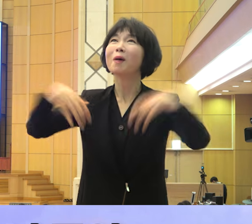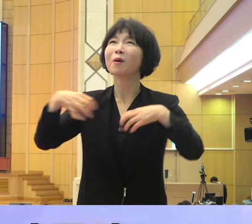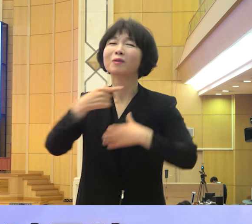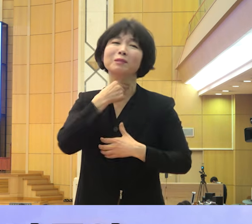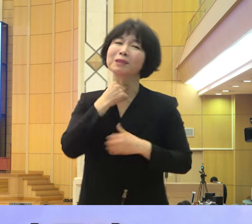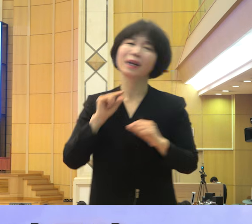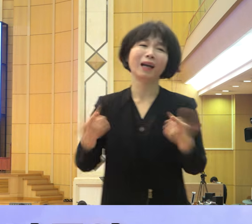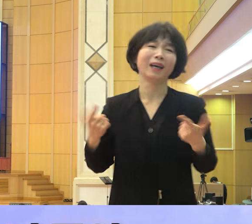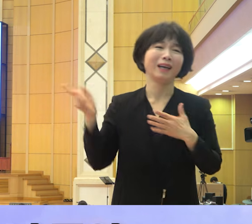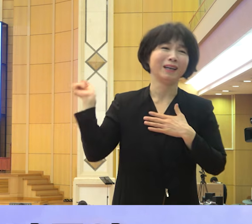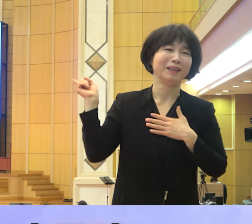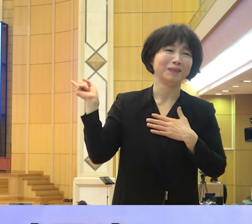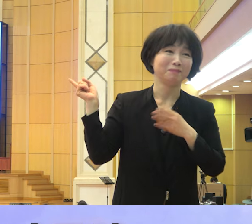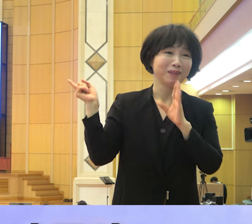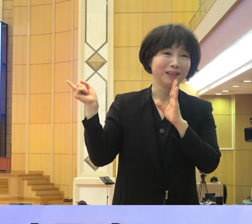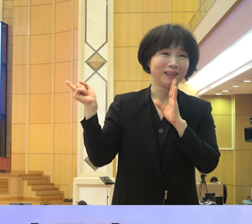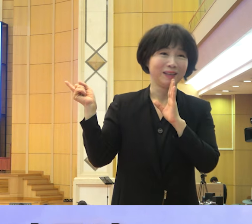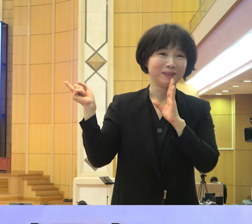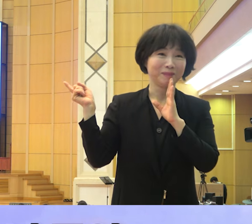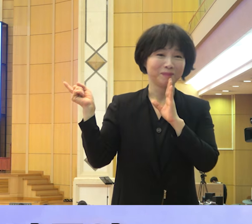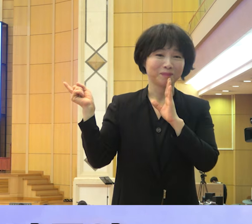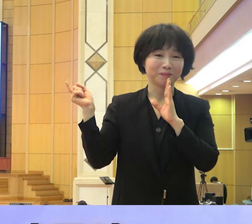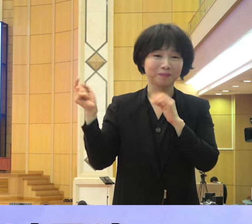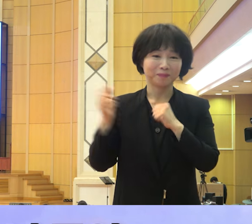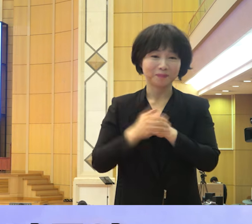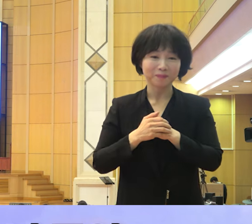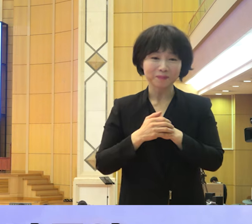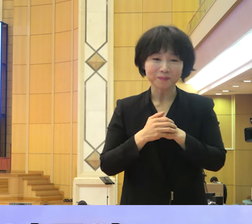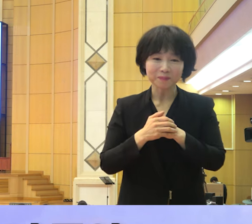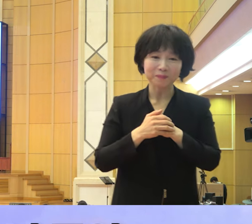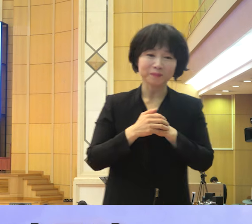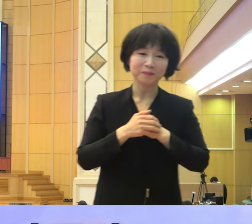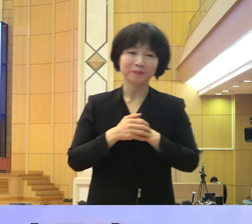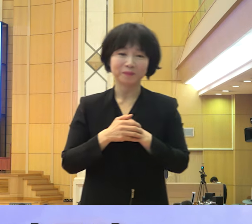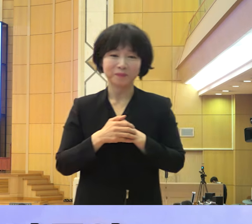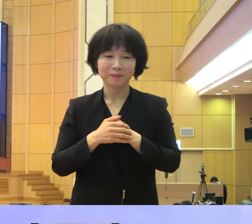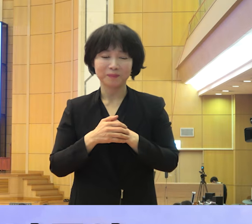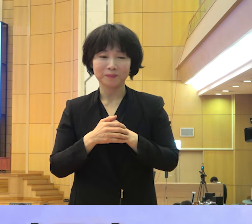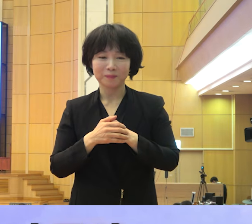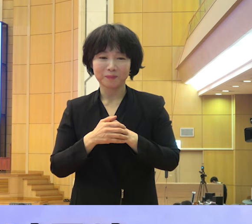때문에. 예? 그러니까 신약 개발하는 사람이 나를 찾아와야 돼.